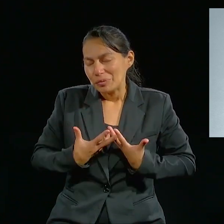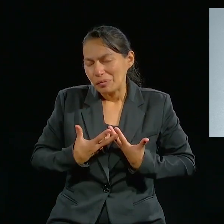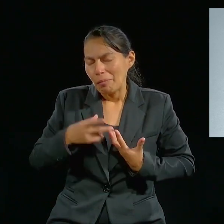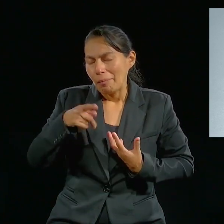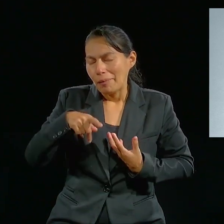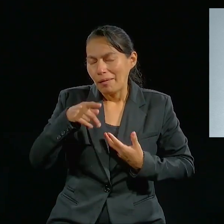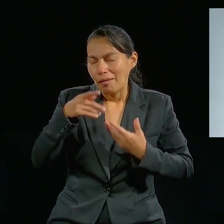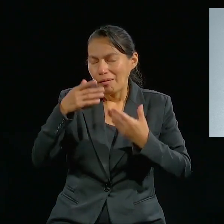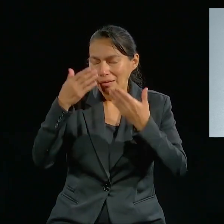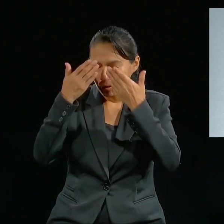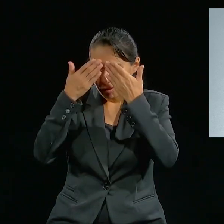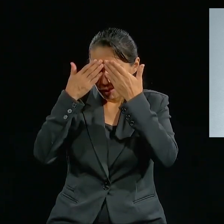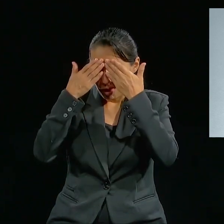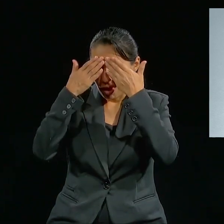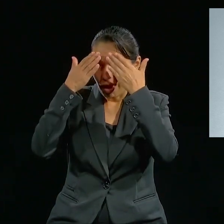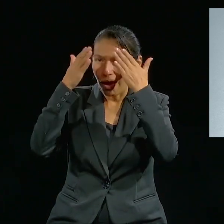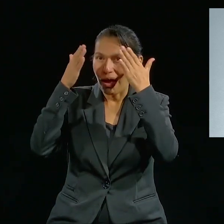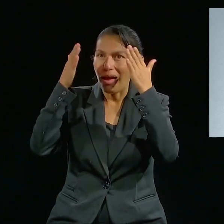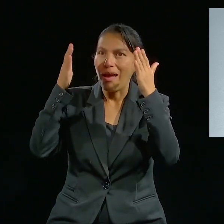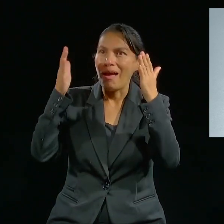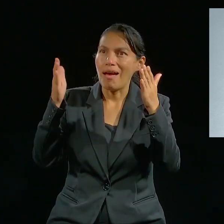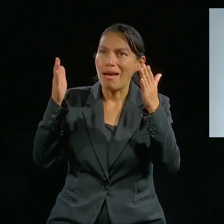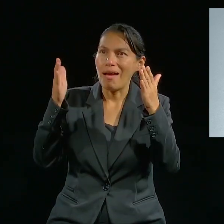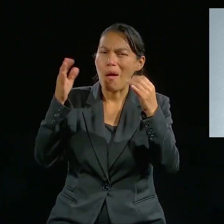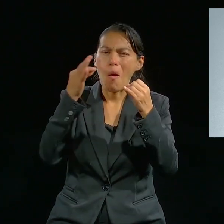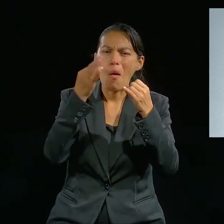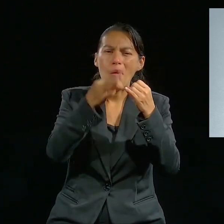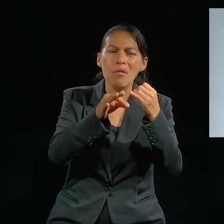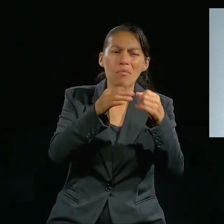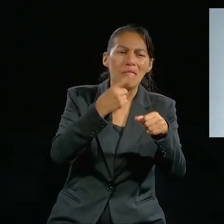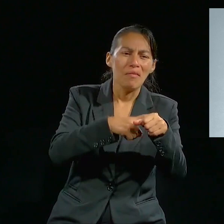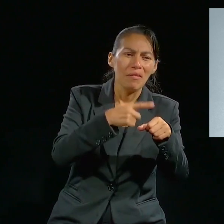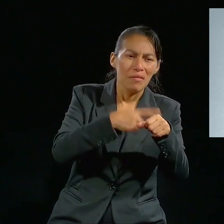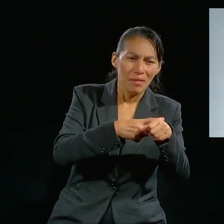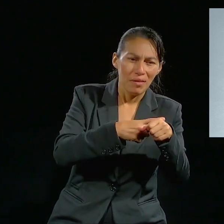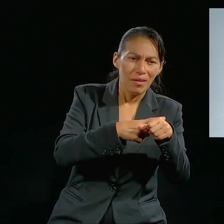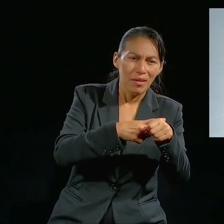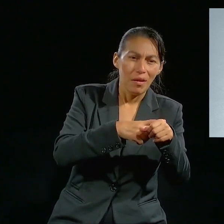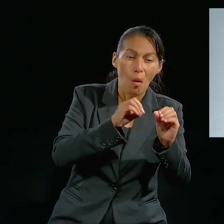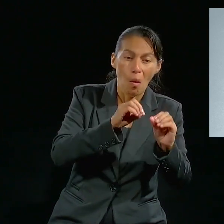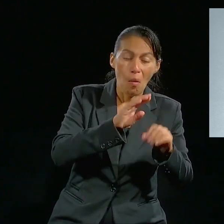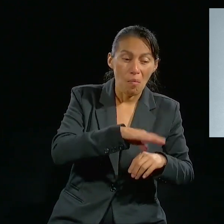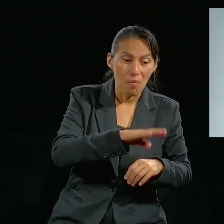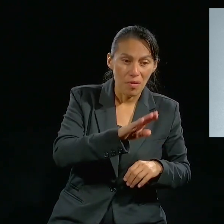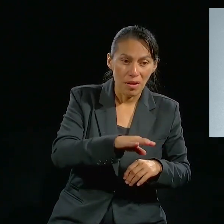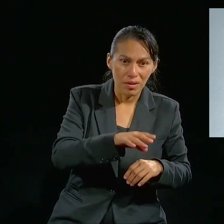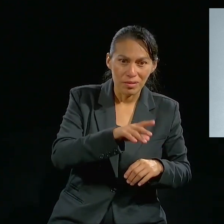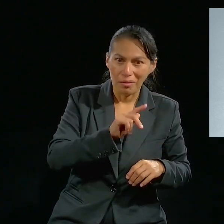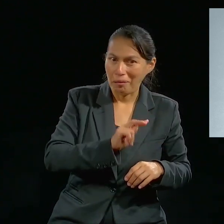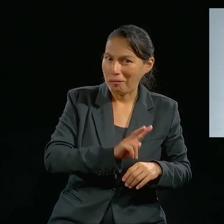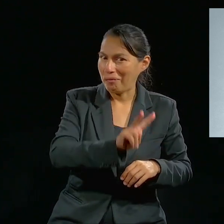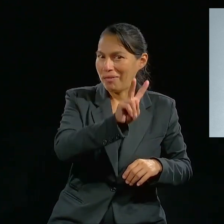última palabra no la tiene una enfermedad, no la tiene la muerte.